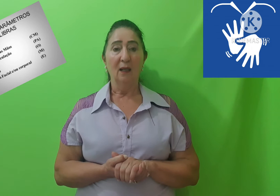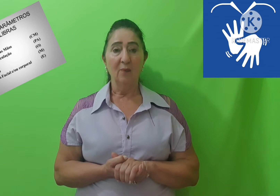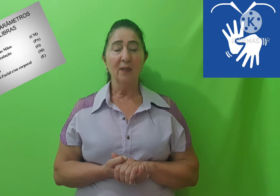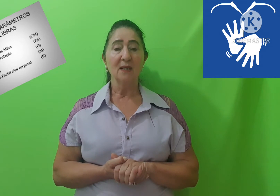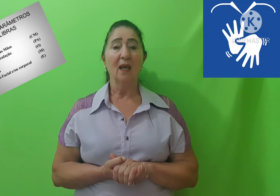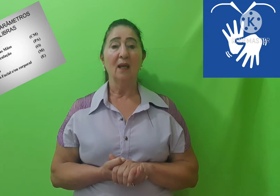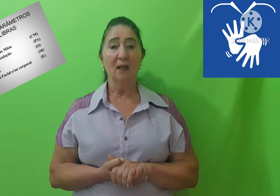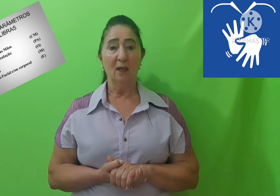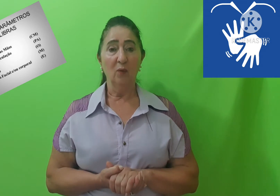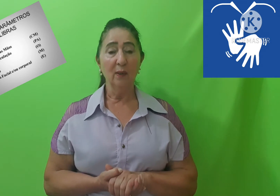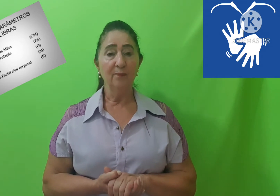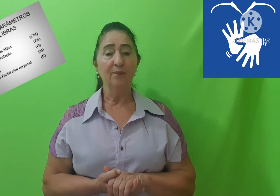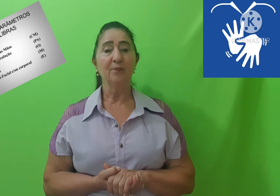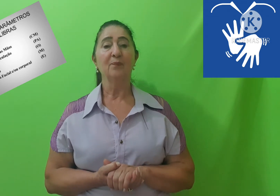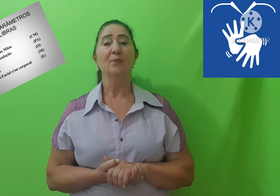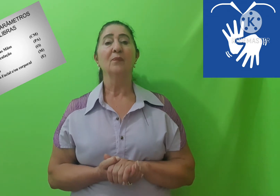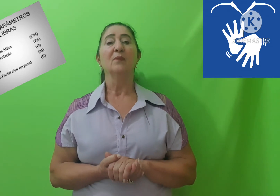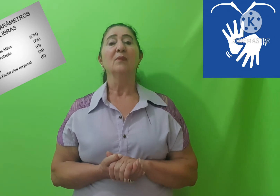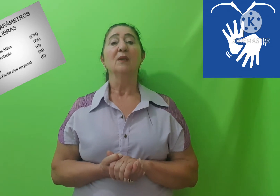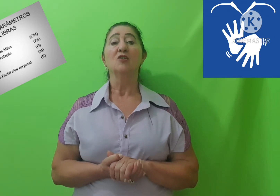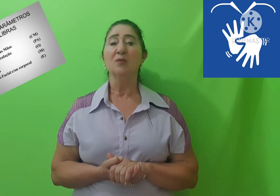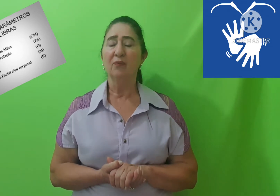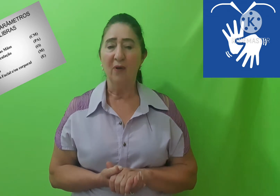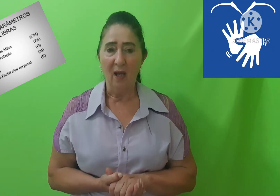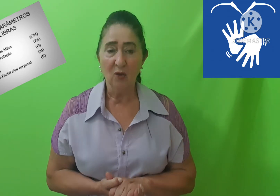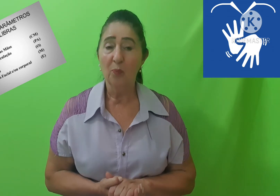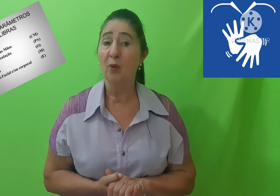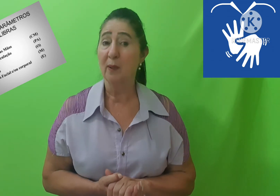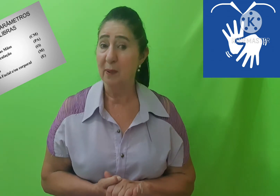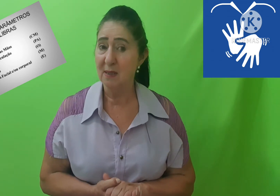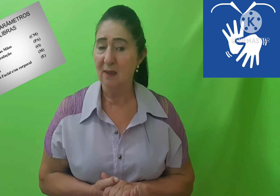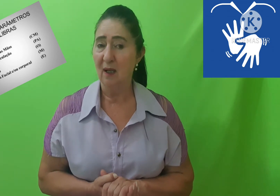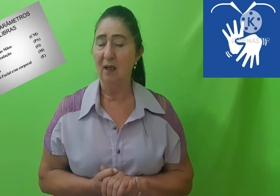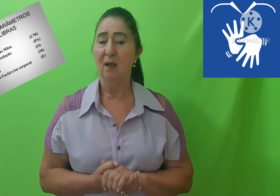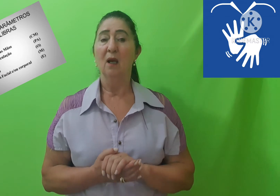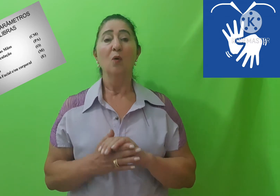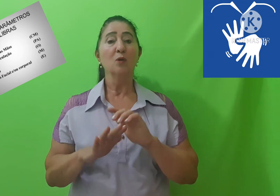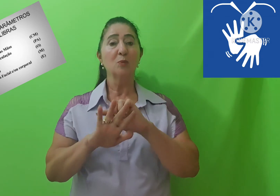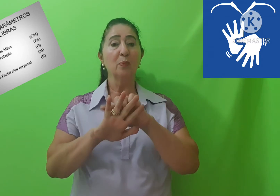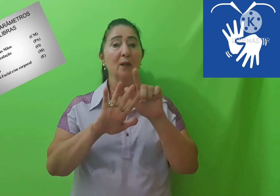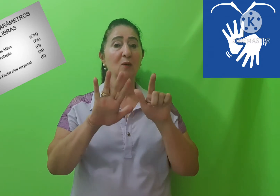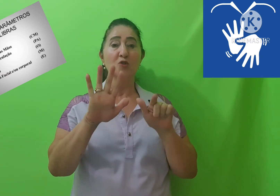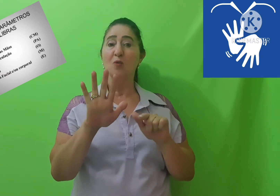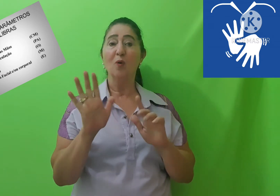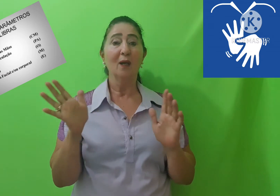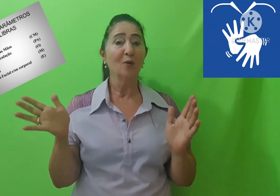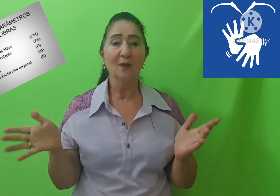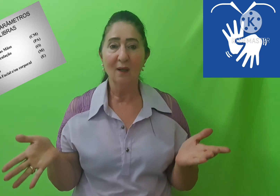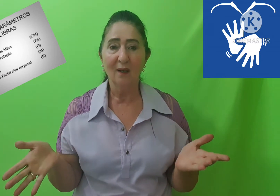Libras ela é língua de fato, por apresentar os planos de qualquer outra língua.